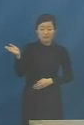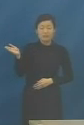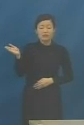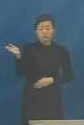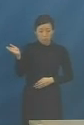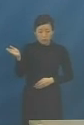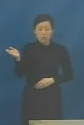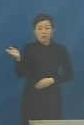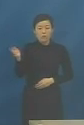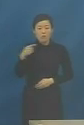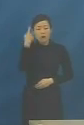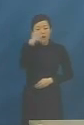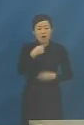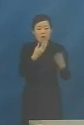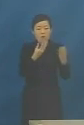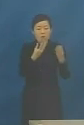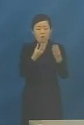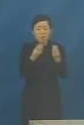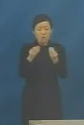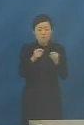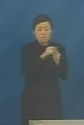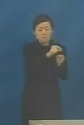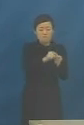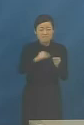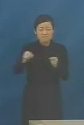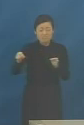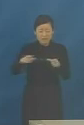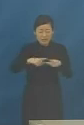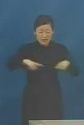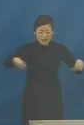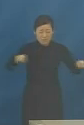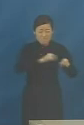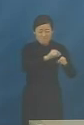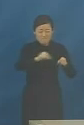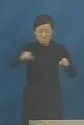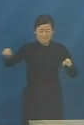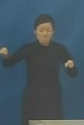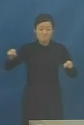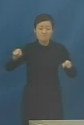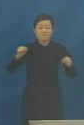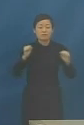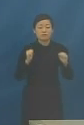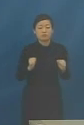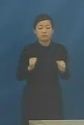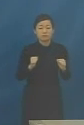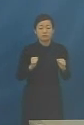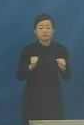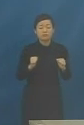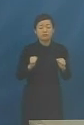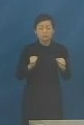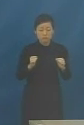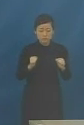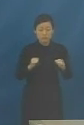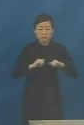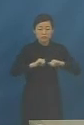方々がですね全国にいらっしゃるということでありますつまり台場の深い広い範囲の交流があったという